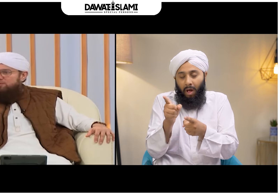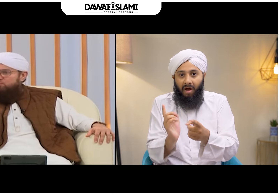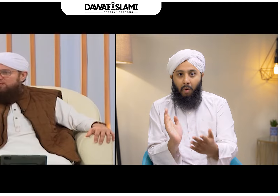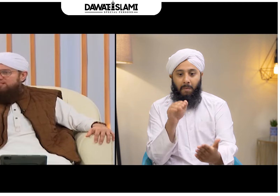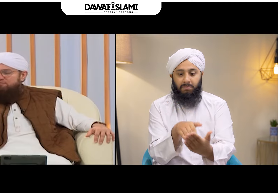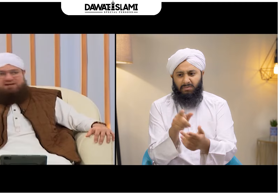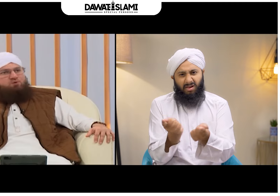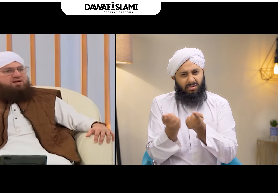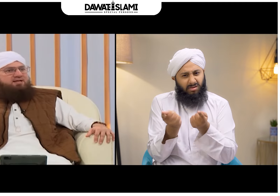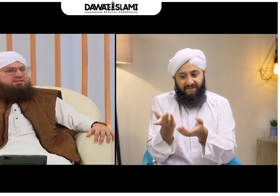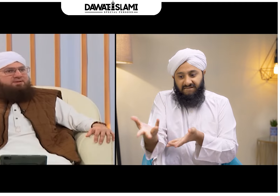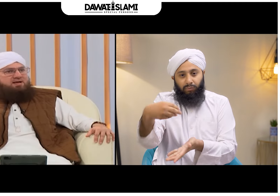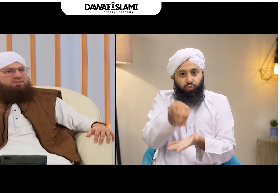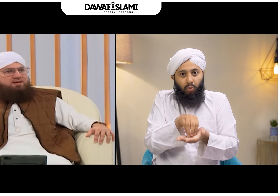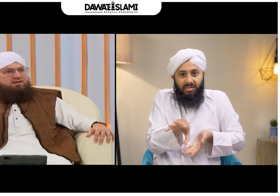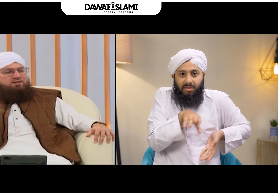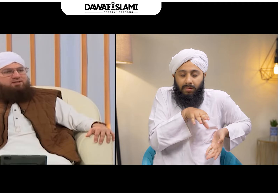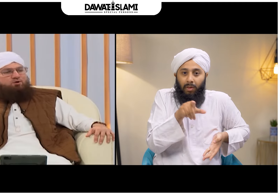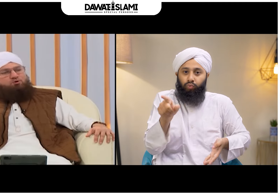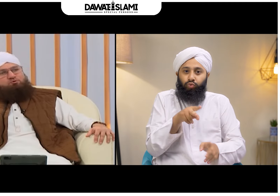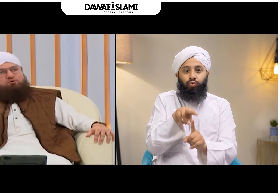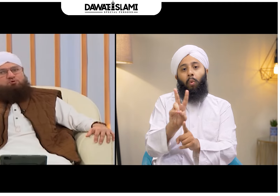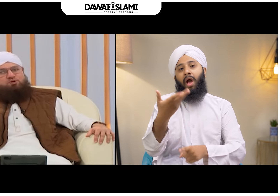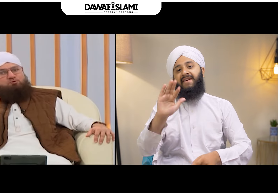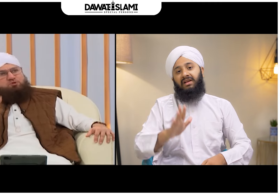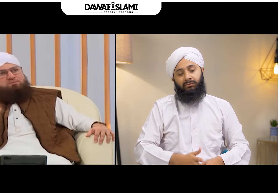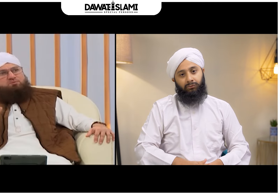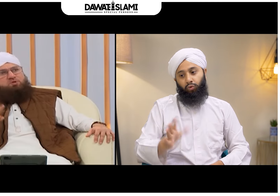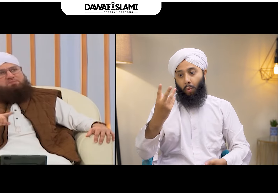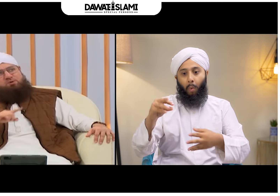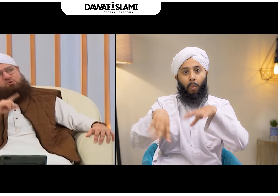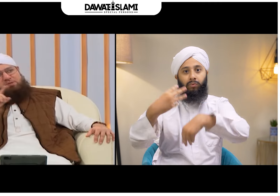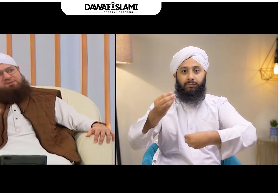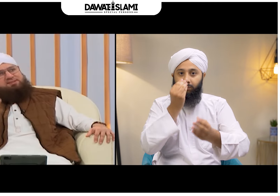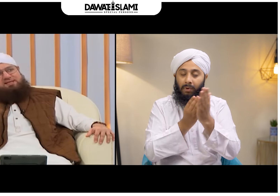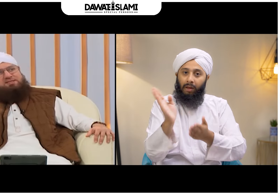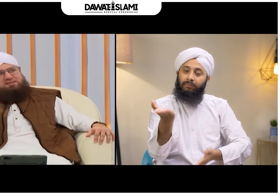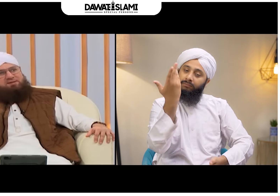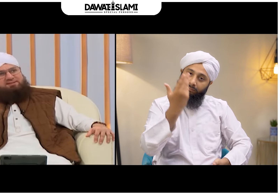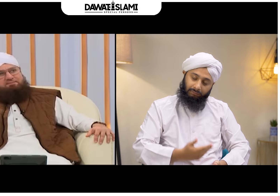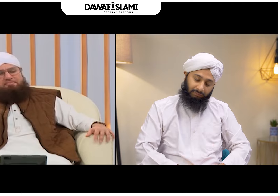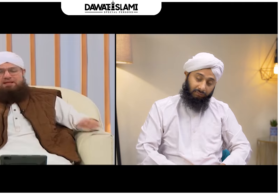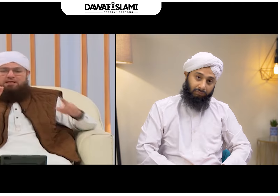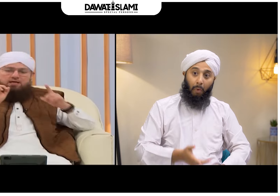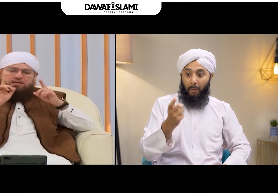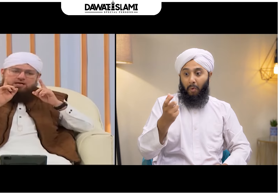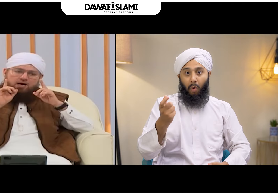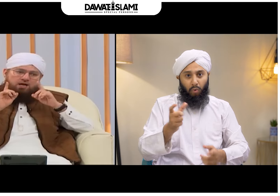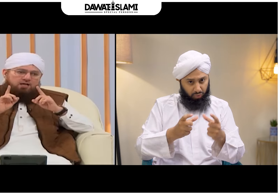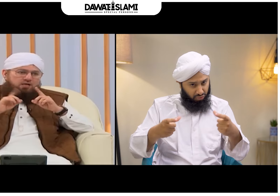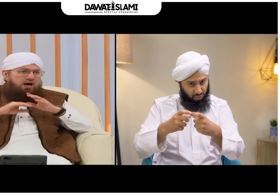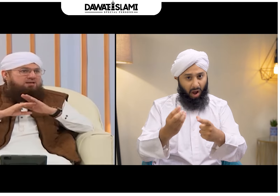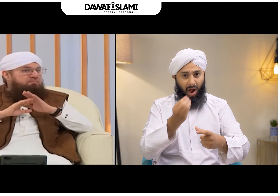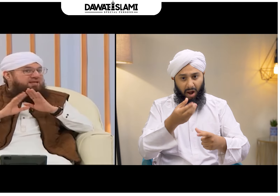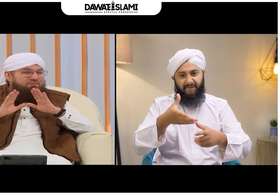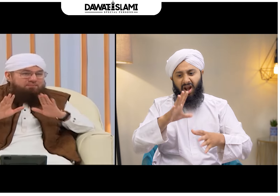لوگ مجبوری سے فائدہ اٹھانے کے لیے میدان میں آئے اور کچھ لوگوں نے اسی مجبوری میں لوگوں کی مدد کر کے جنت کما لی. یعنی